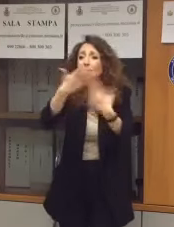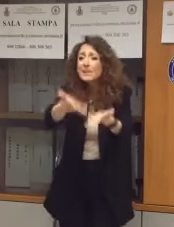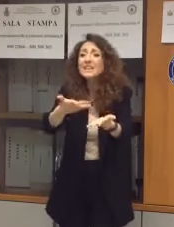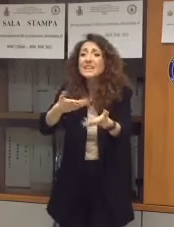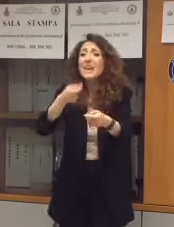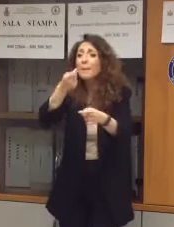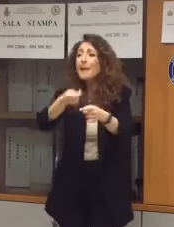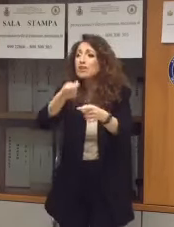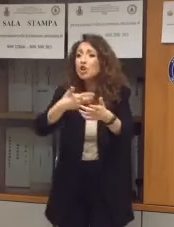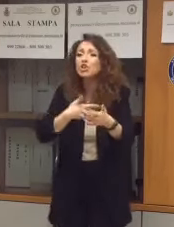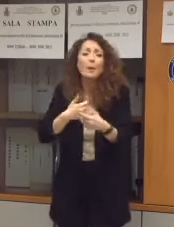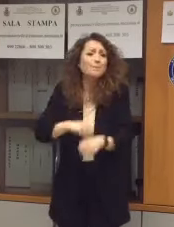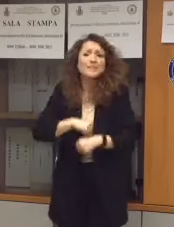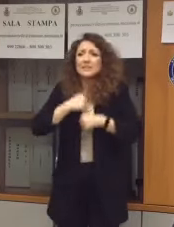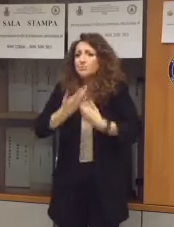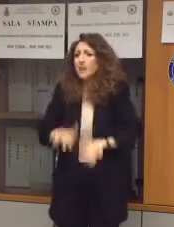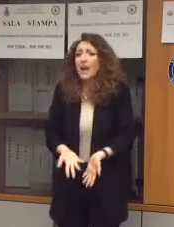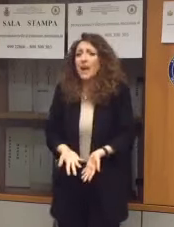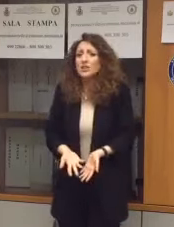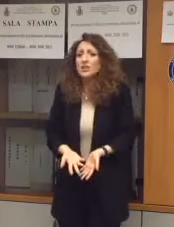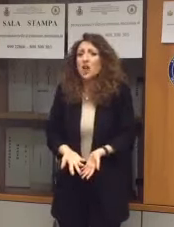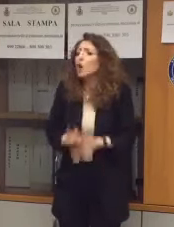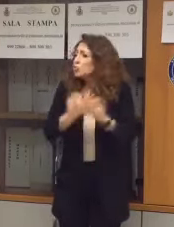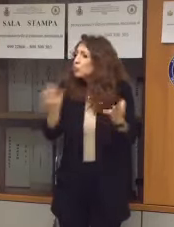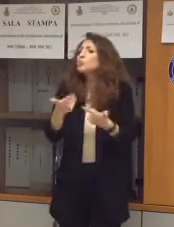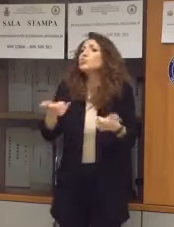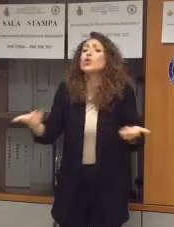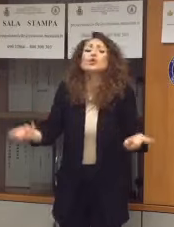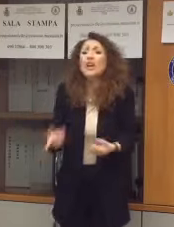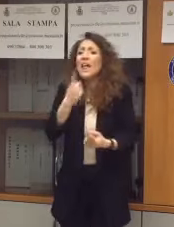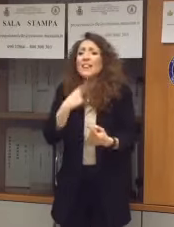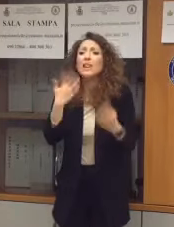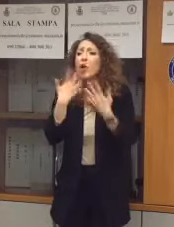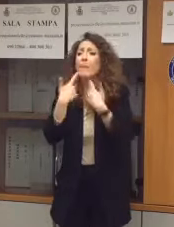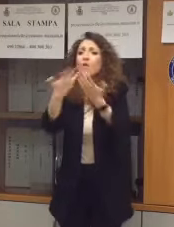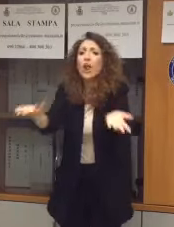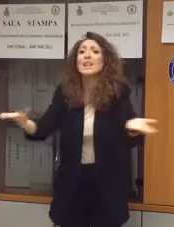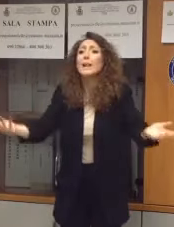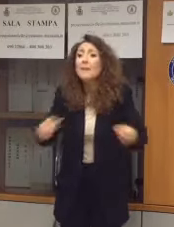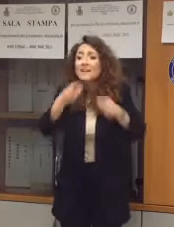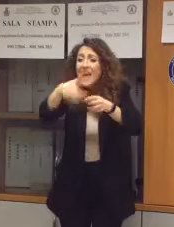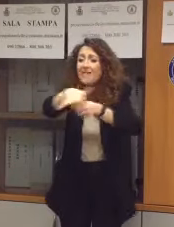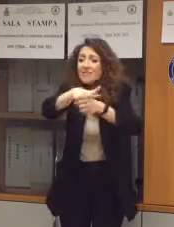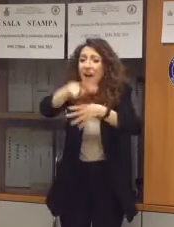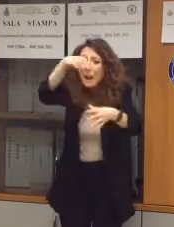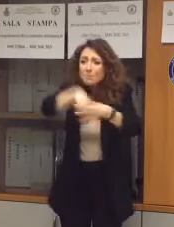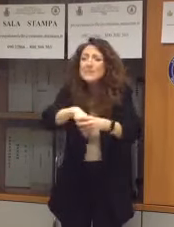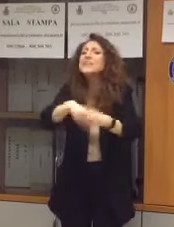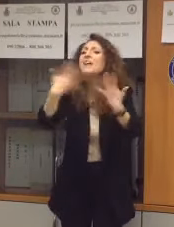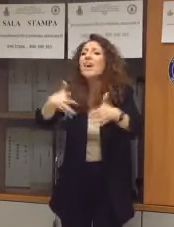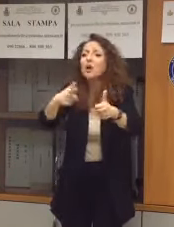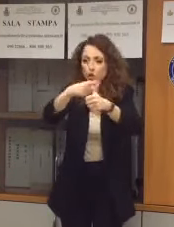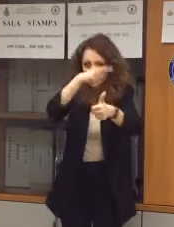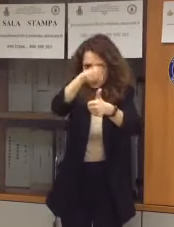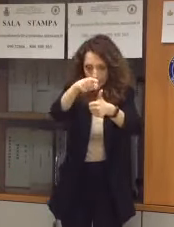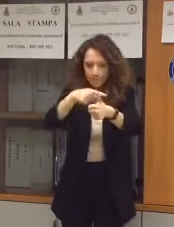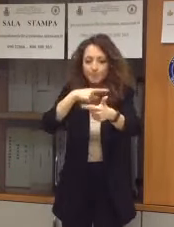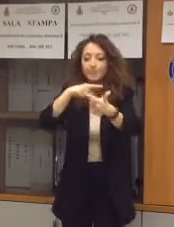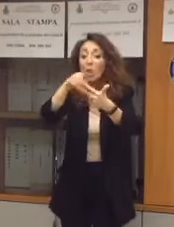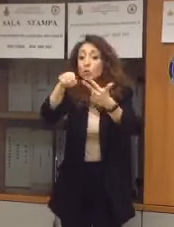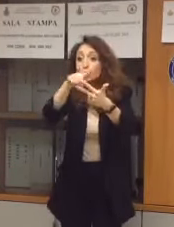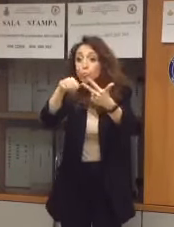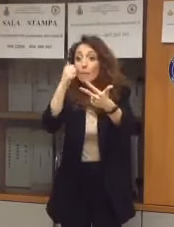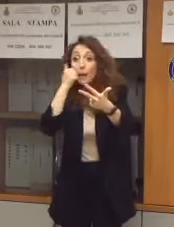Quindi è inutile, mi dispiace, sarà ingiusto, dite quello che volete, ma se il tuo nucleo familiare è fatto da te e dei tuoi